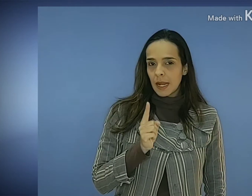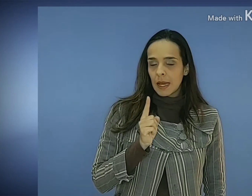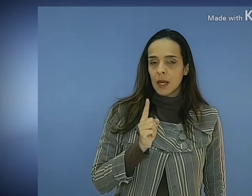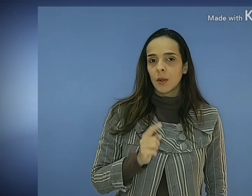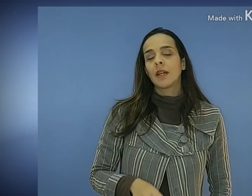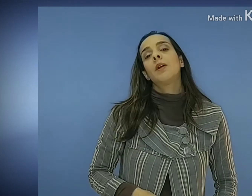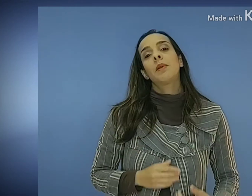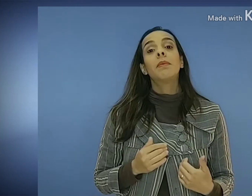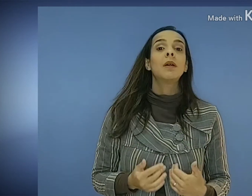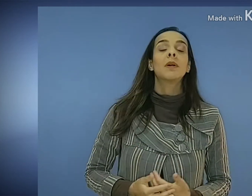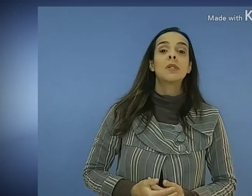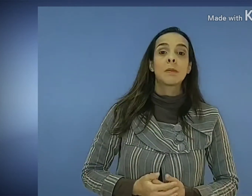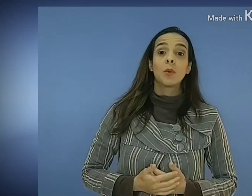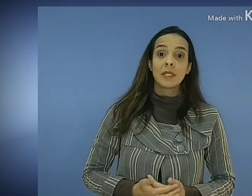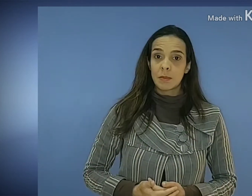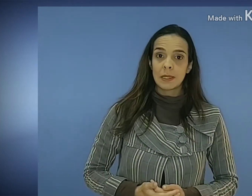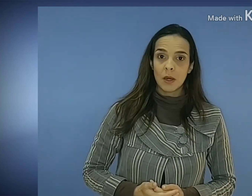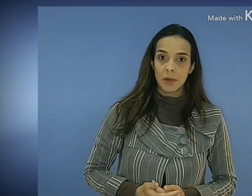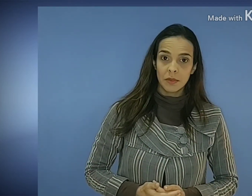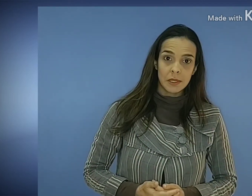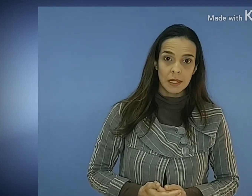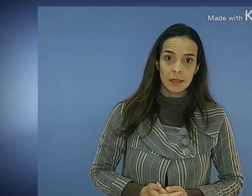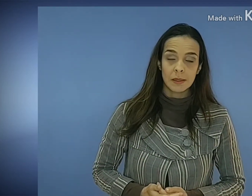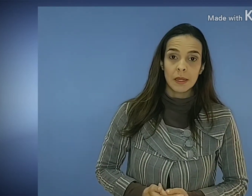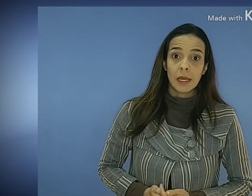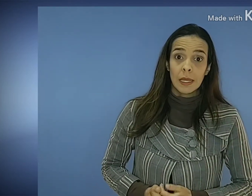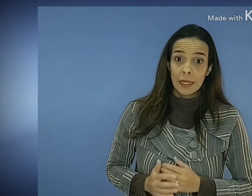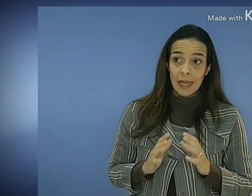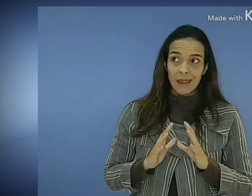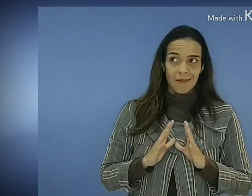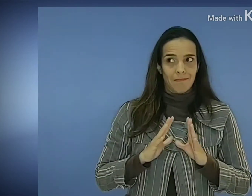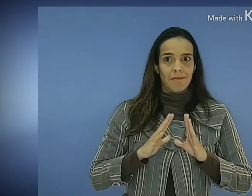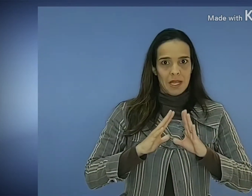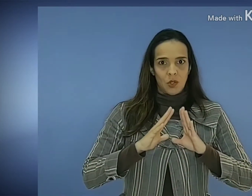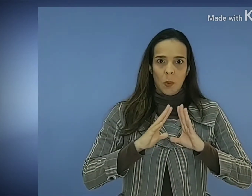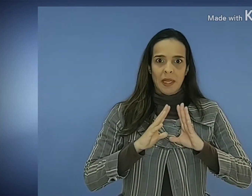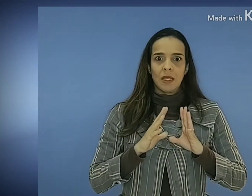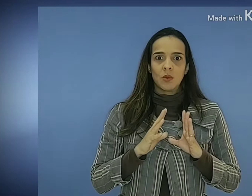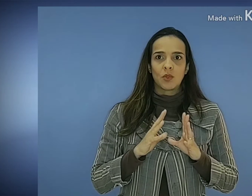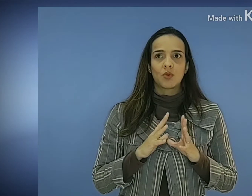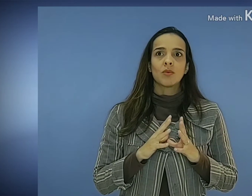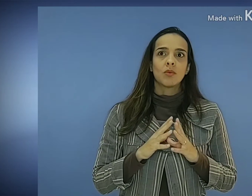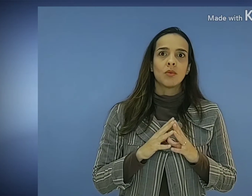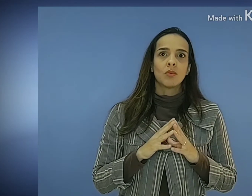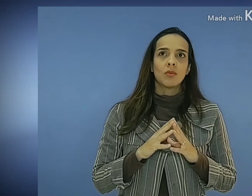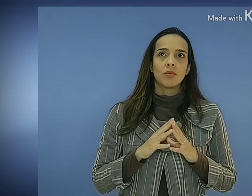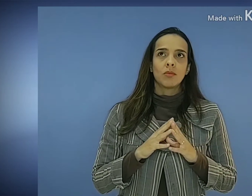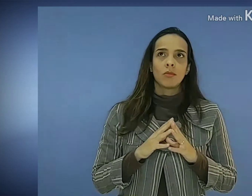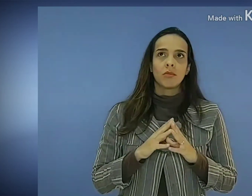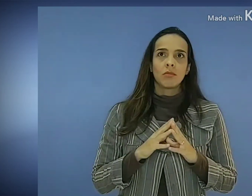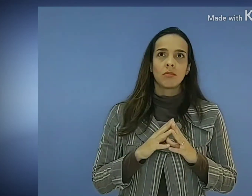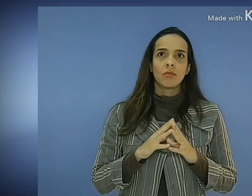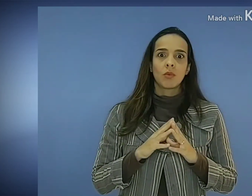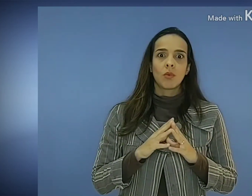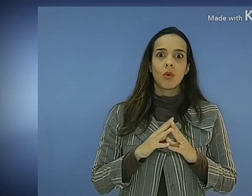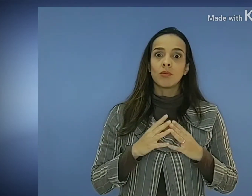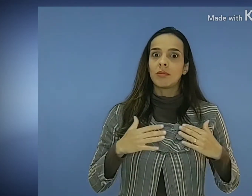Para essa primeira aula, eu preparei uma coisa muito especial para vocês. E é mais ou menos